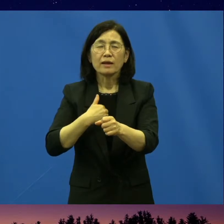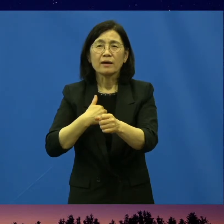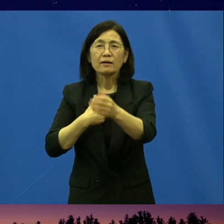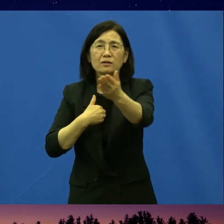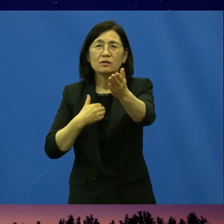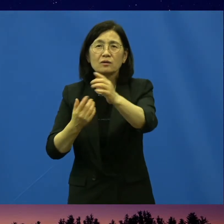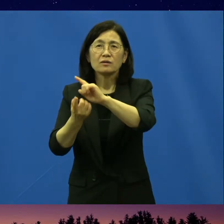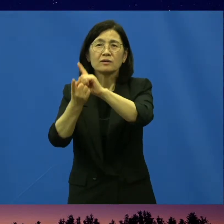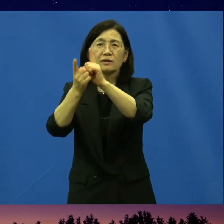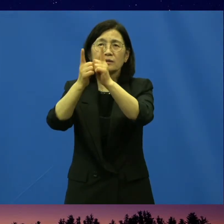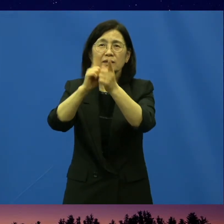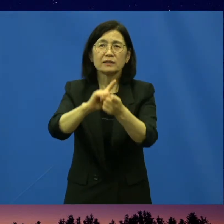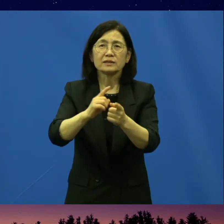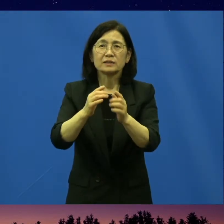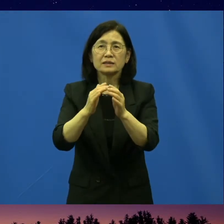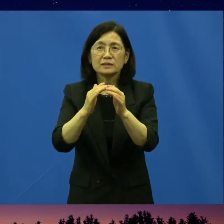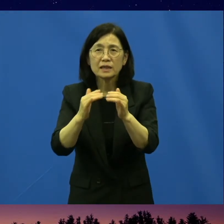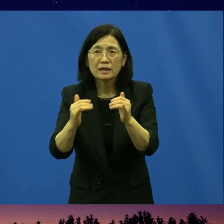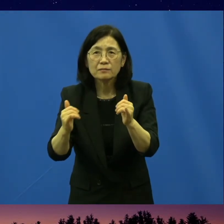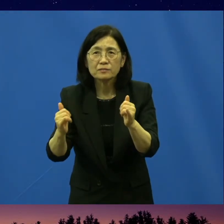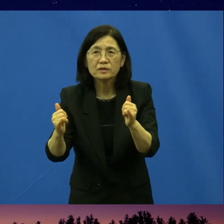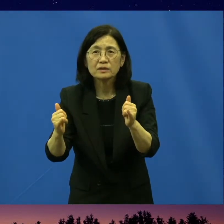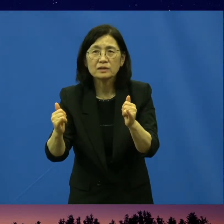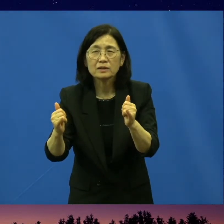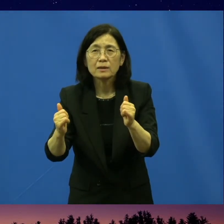내 생명을 대신하리니.